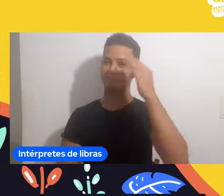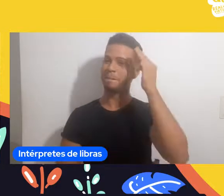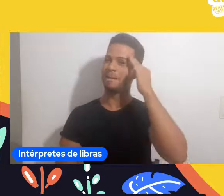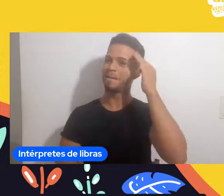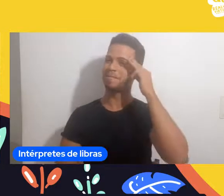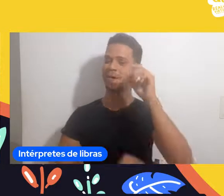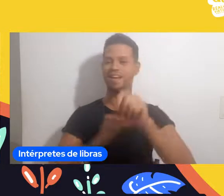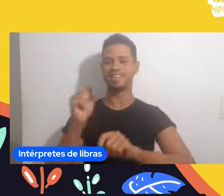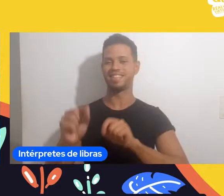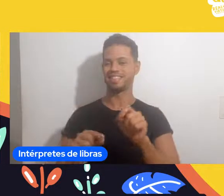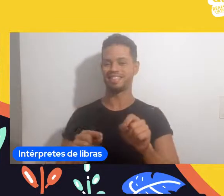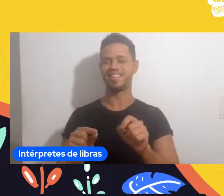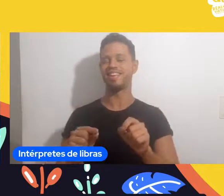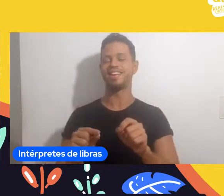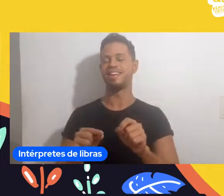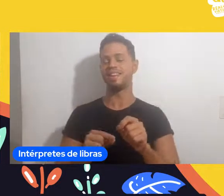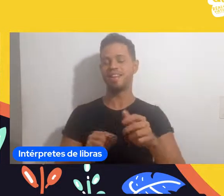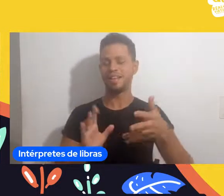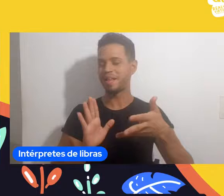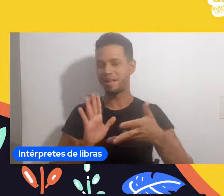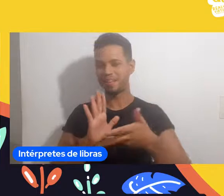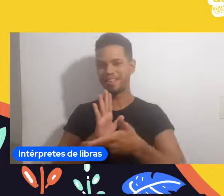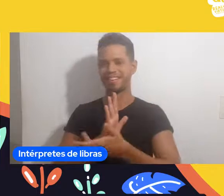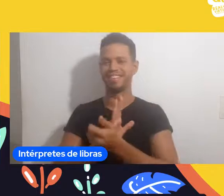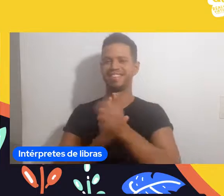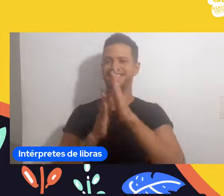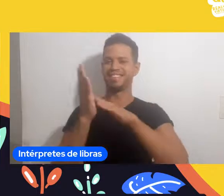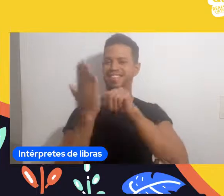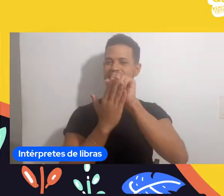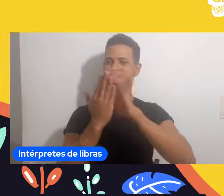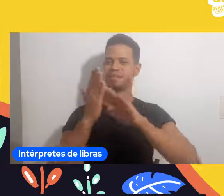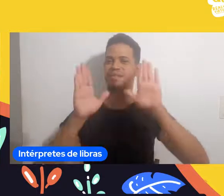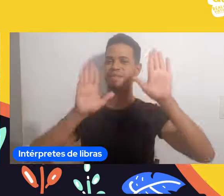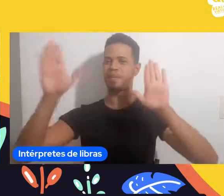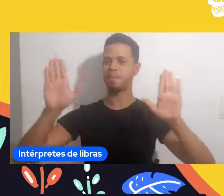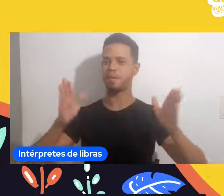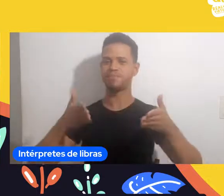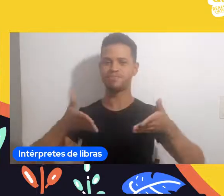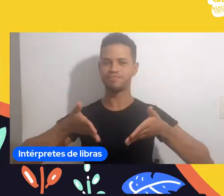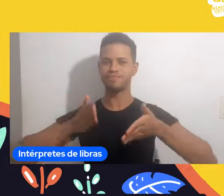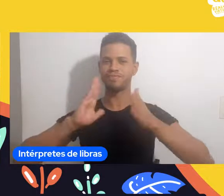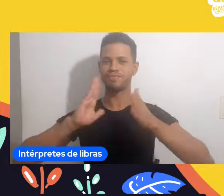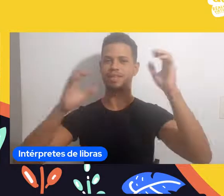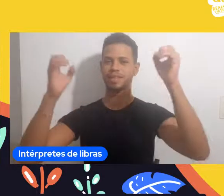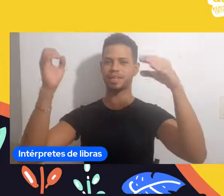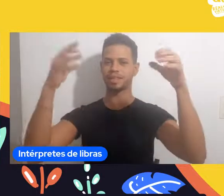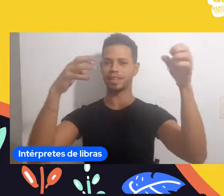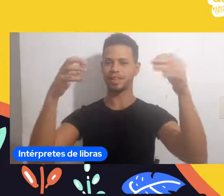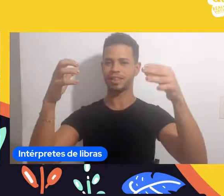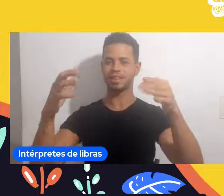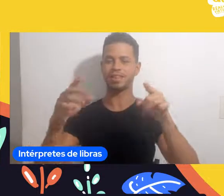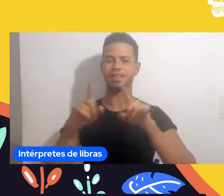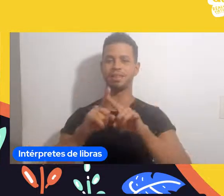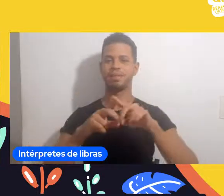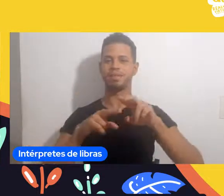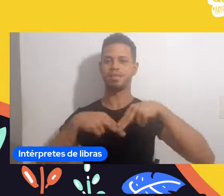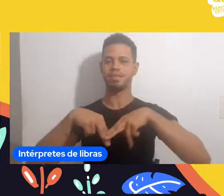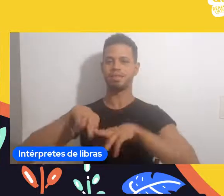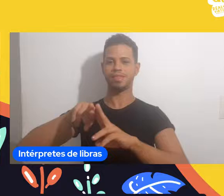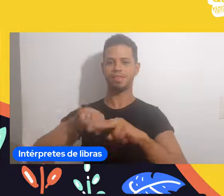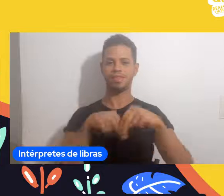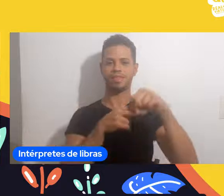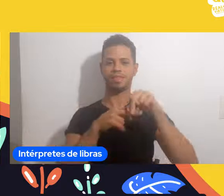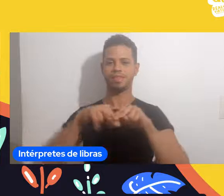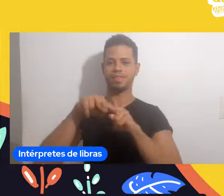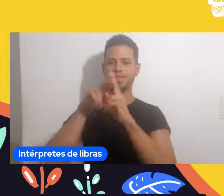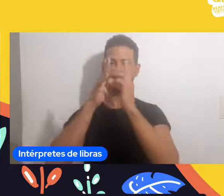jardim, de um ateliê de pintura, de um corredor com instalações, de um balanço e de